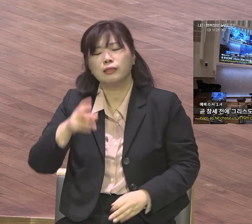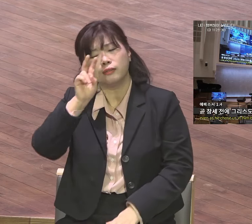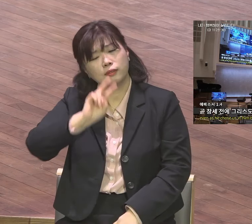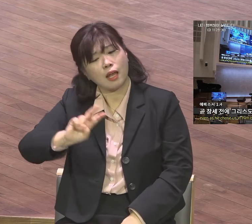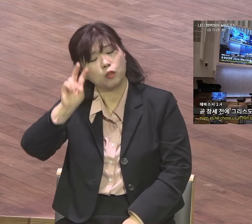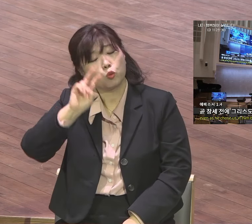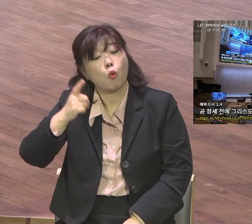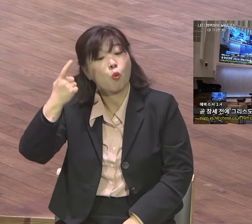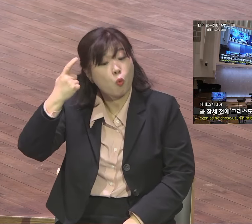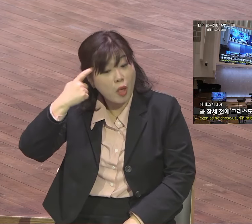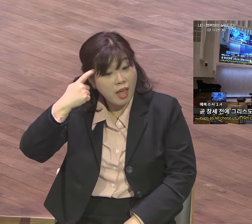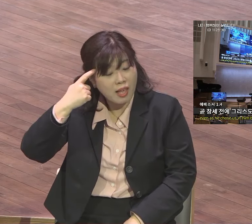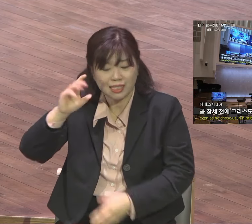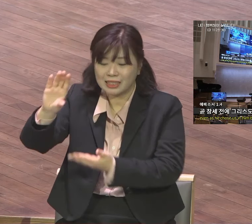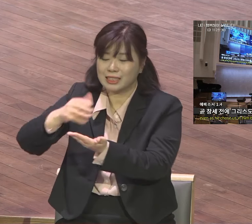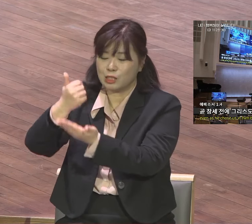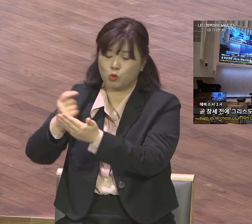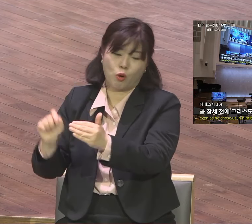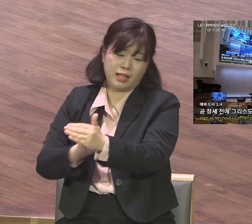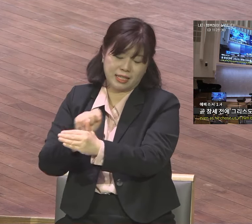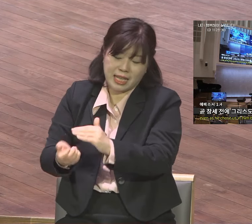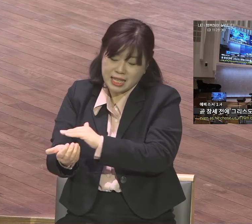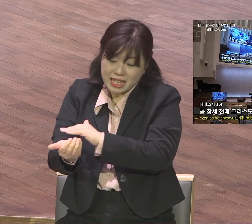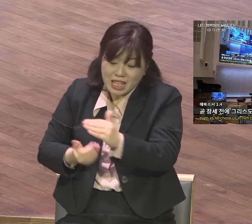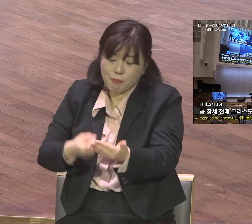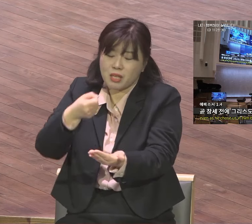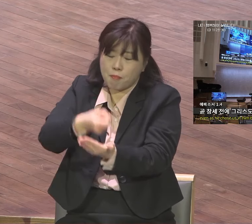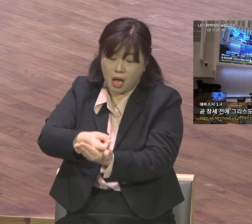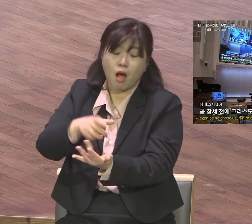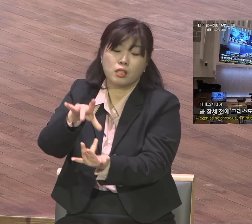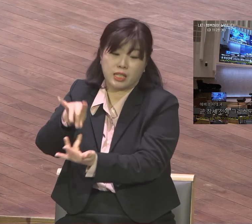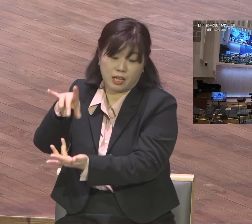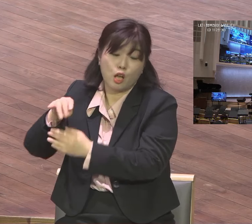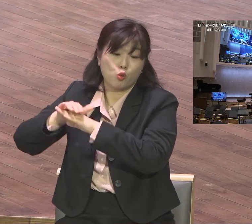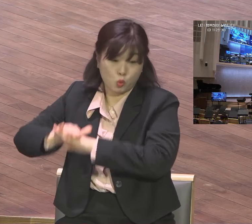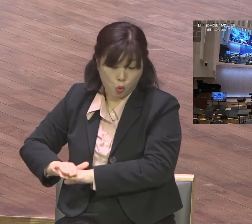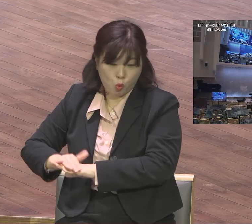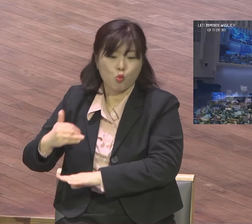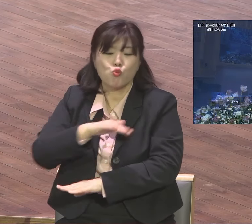곧 창세전에 그리스도 안에서 우리를 택하사.